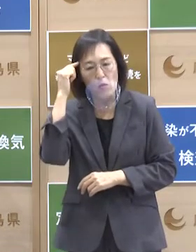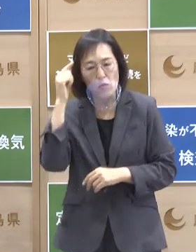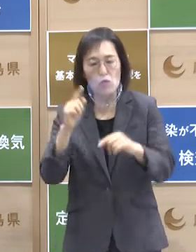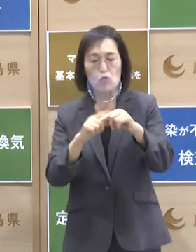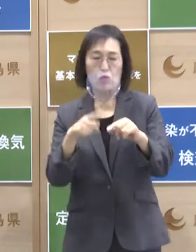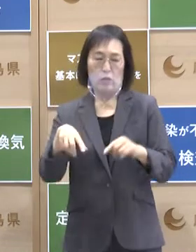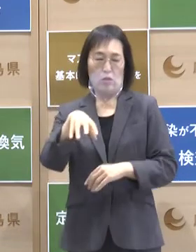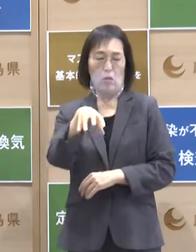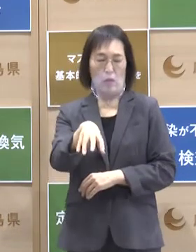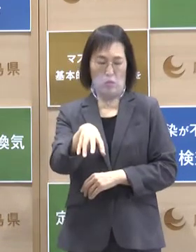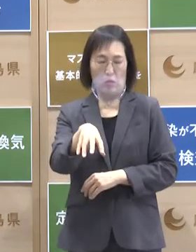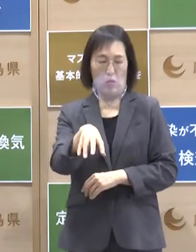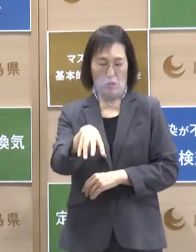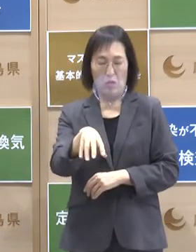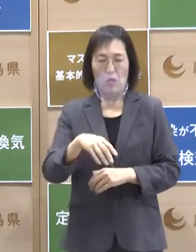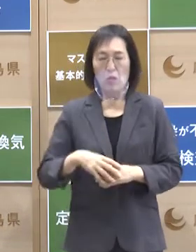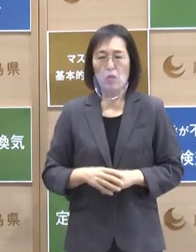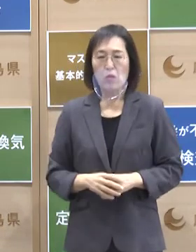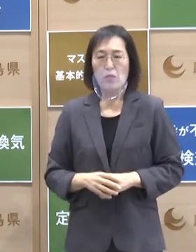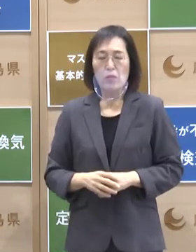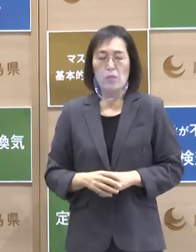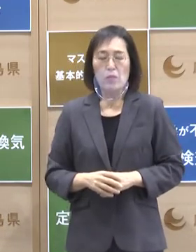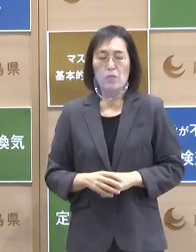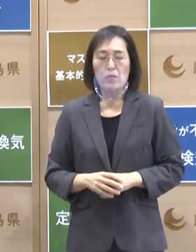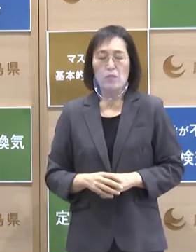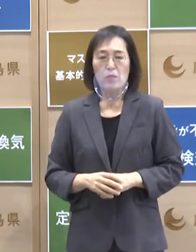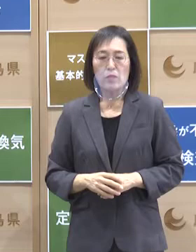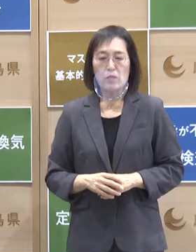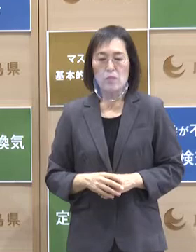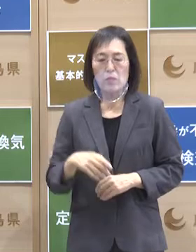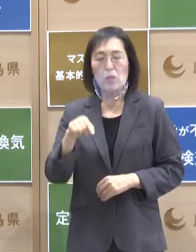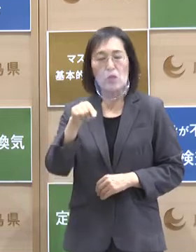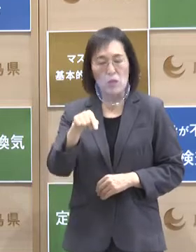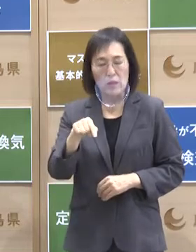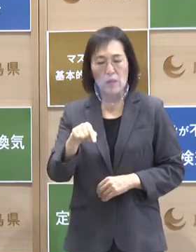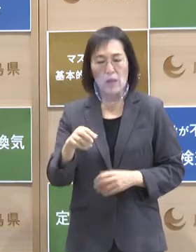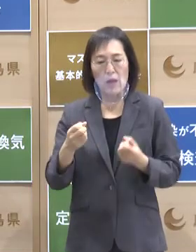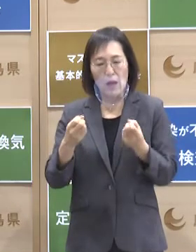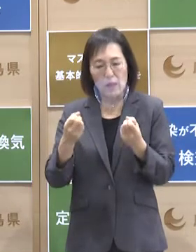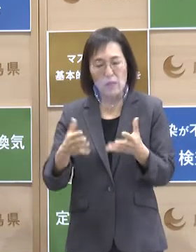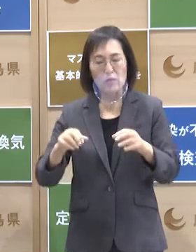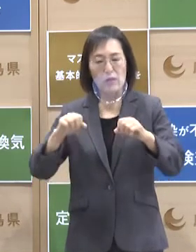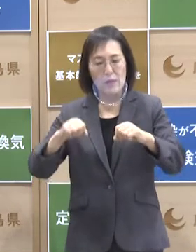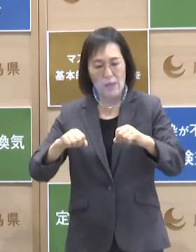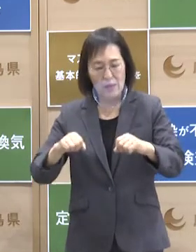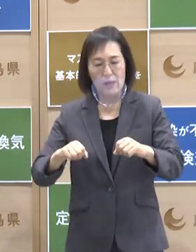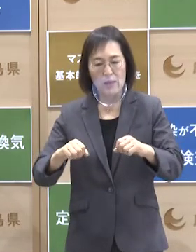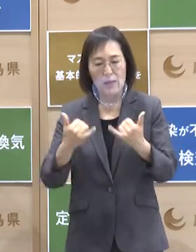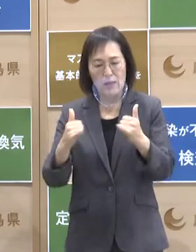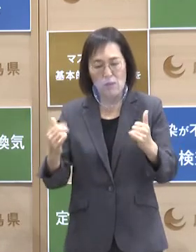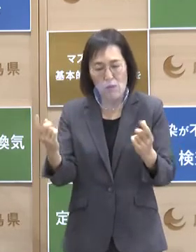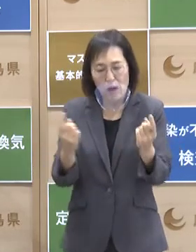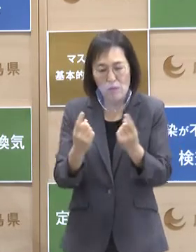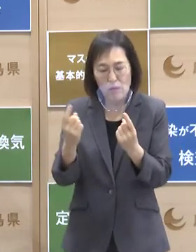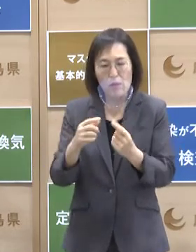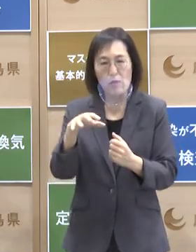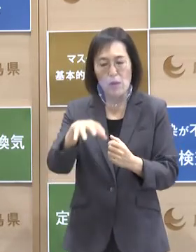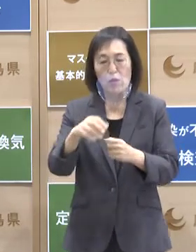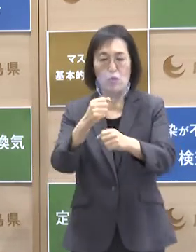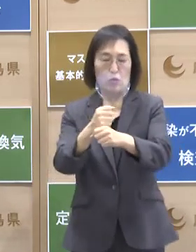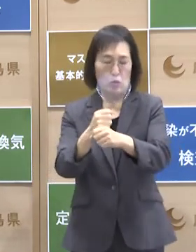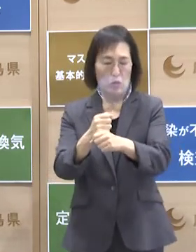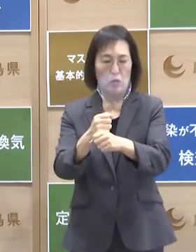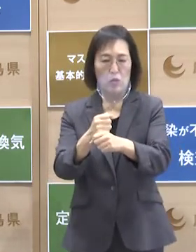と認識をしています。で本地区に新たな活力の賑わいを創出するということ